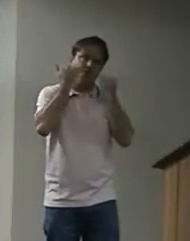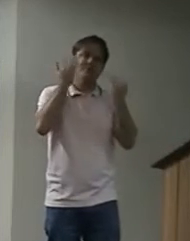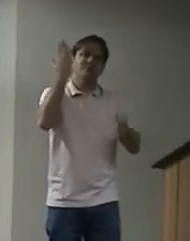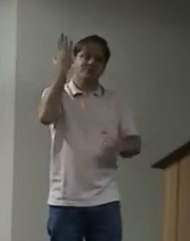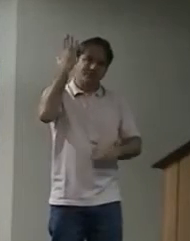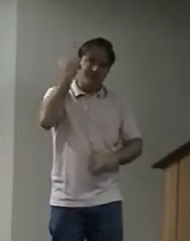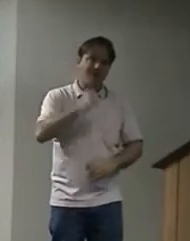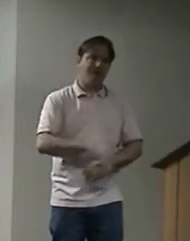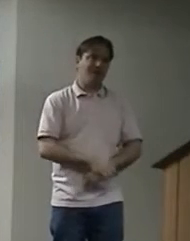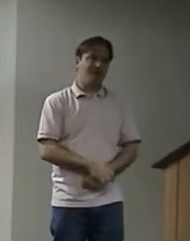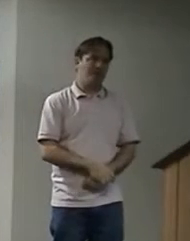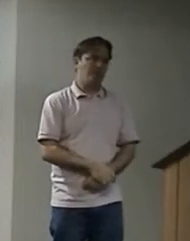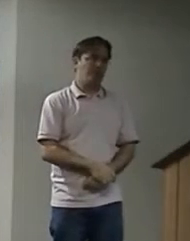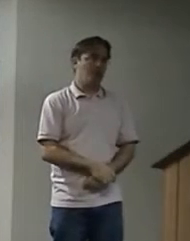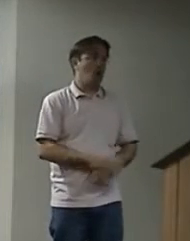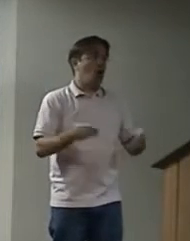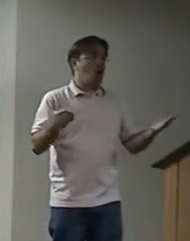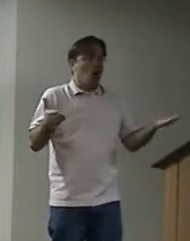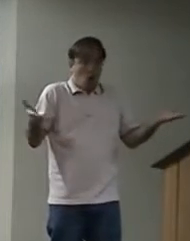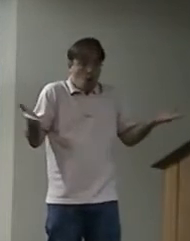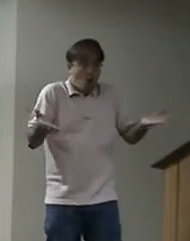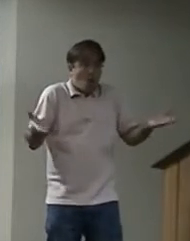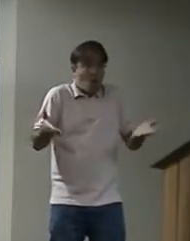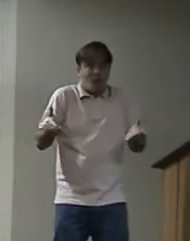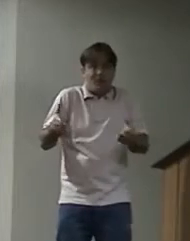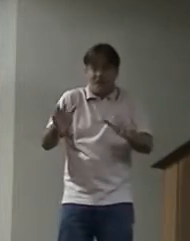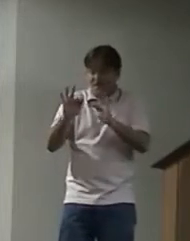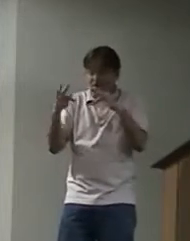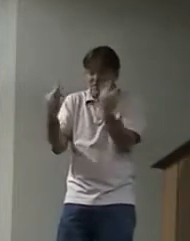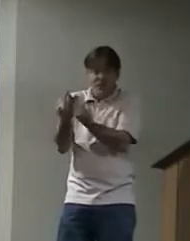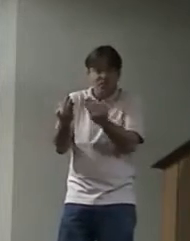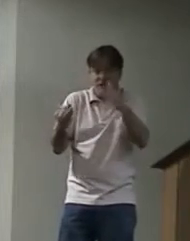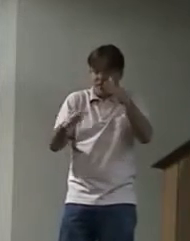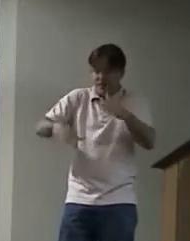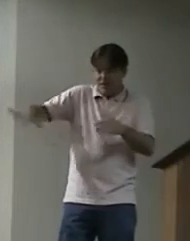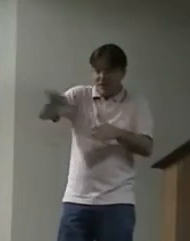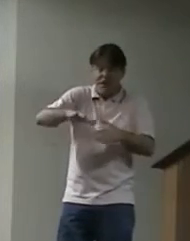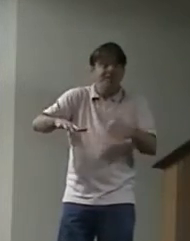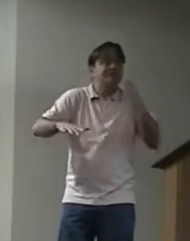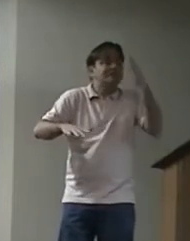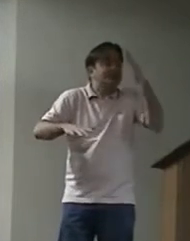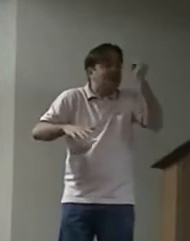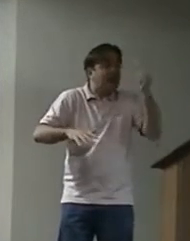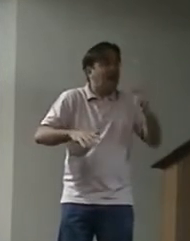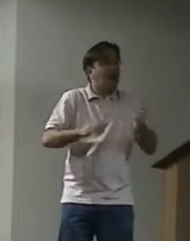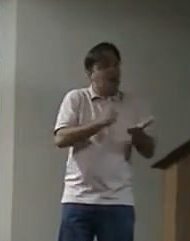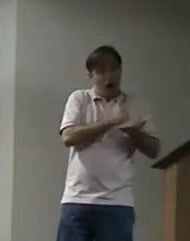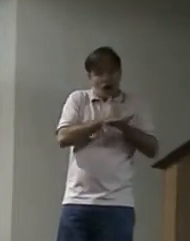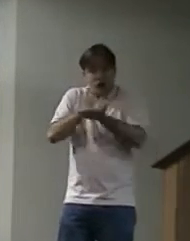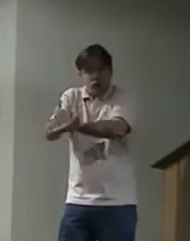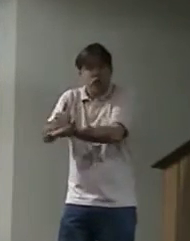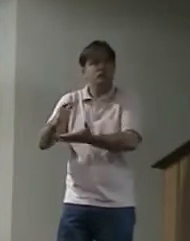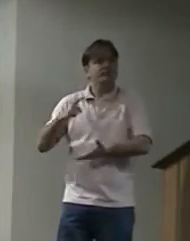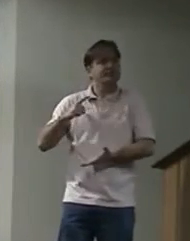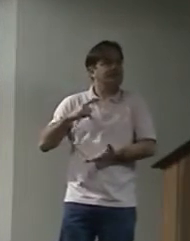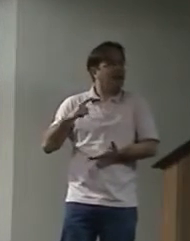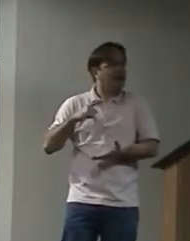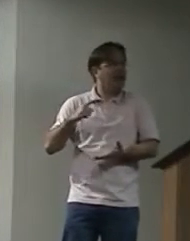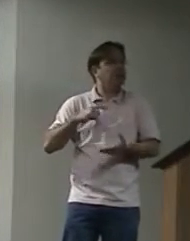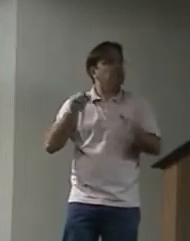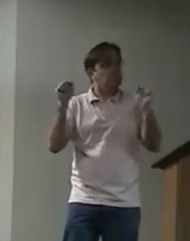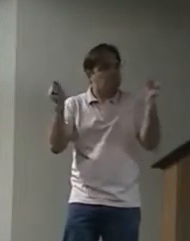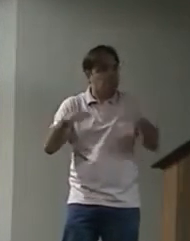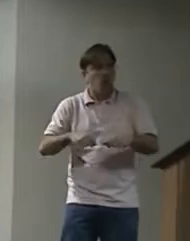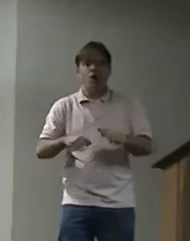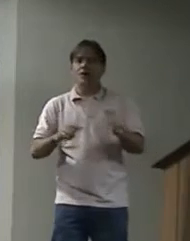como ajudar e nem sabiam também como ser ajudado, né, a família, nesse processo. Então, nesse processo de troca, a família